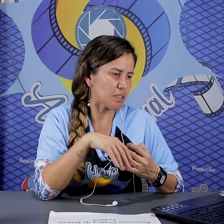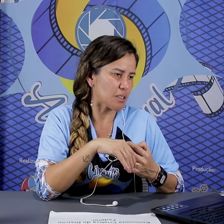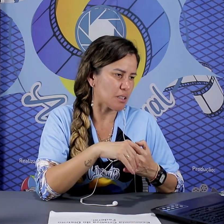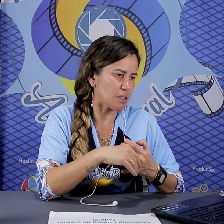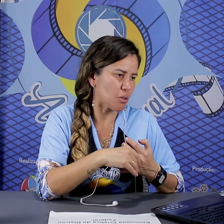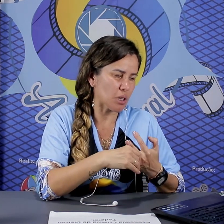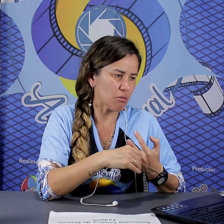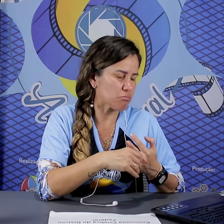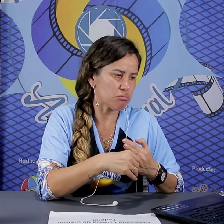Ou não?